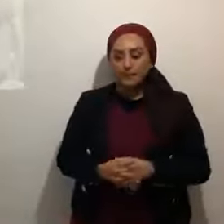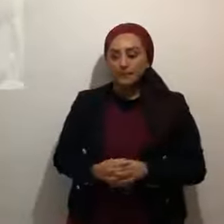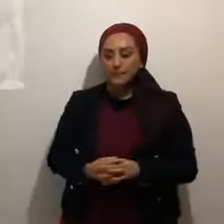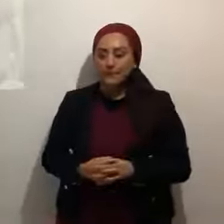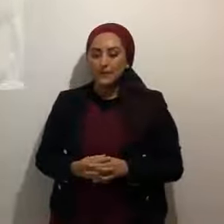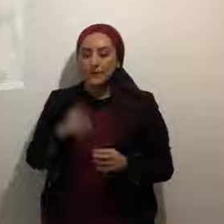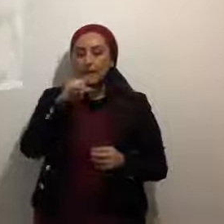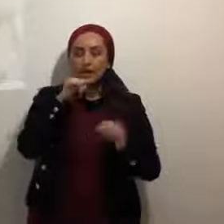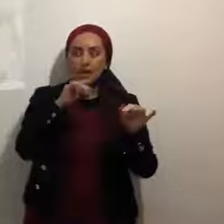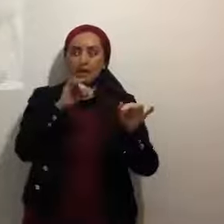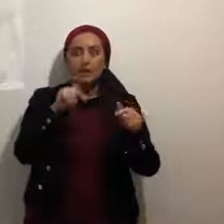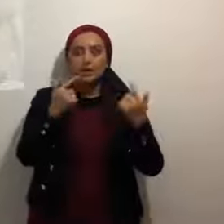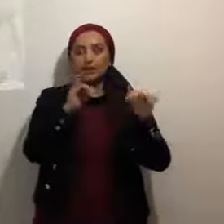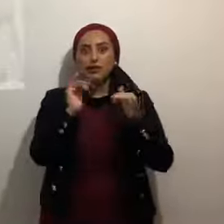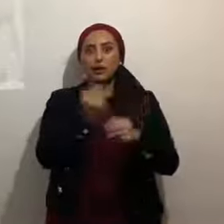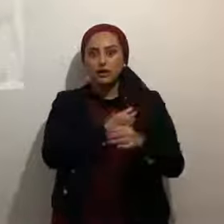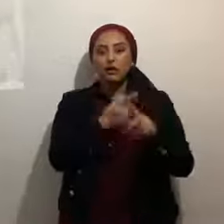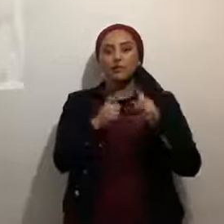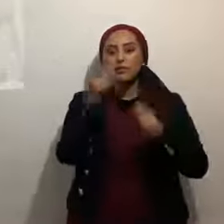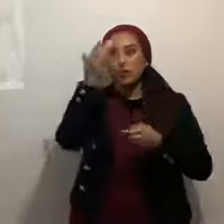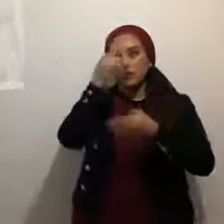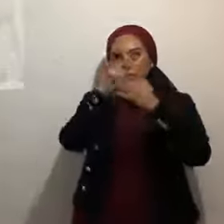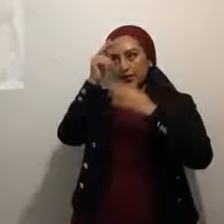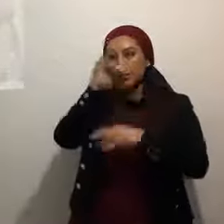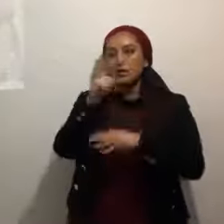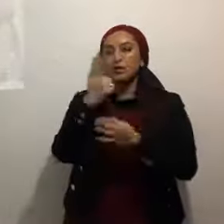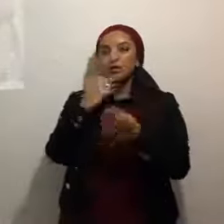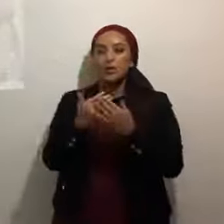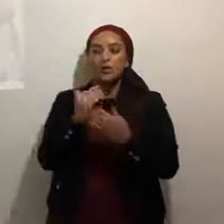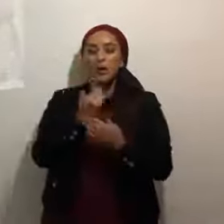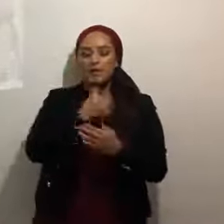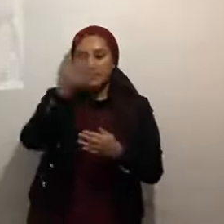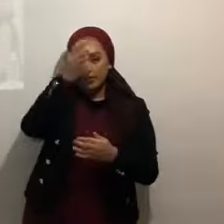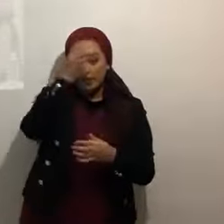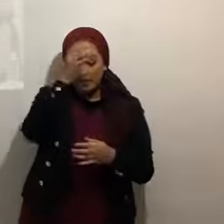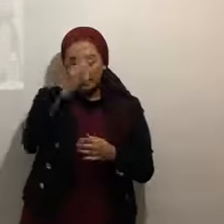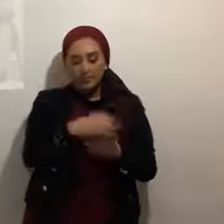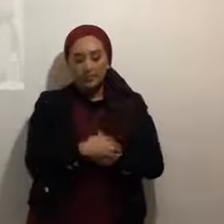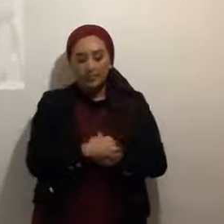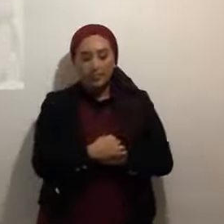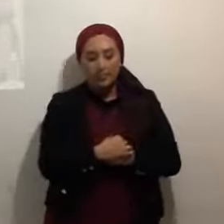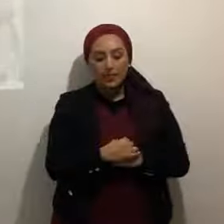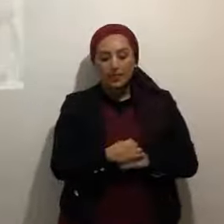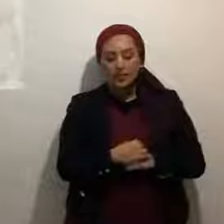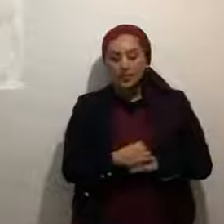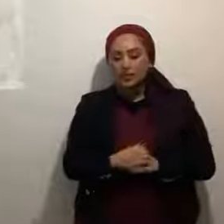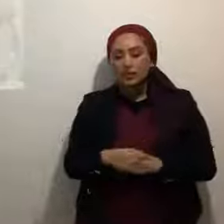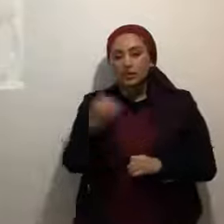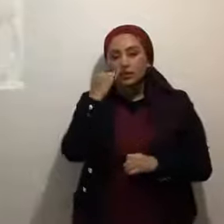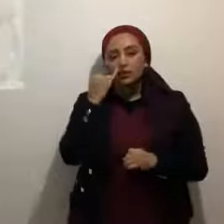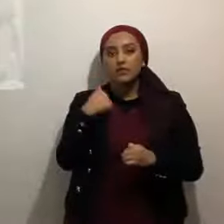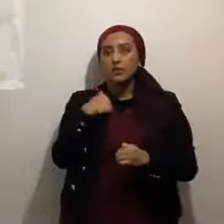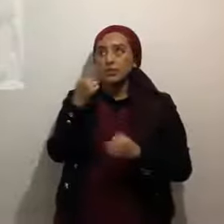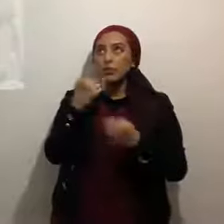como nosotros. Pero el Eterno es bueno, Él es nuestro Abba, nuestro Padre. Entonces, si quiere darle las buenos días, ¿verdad? Antes de